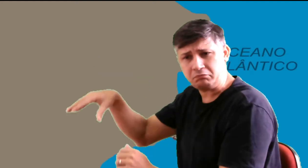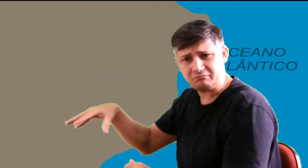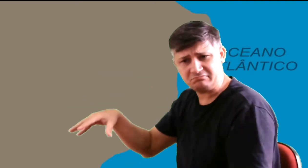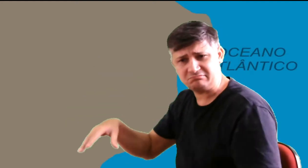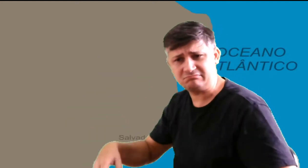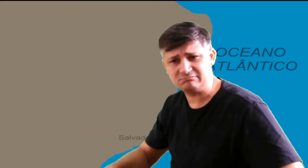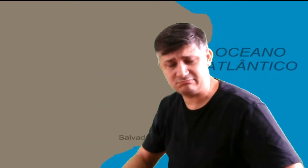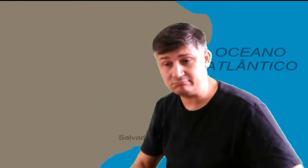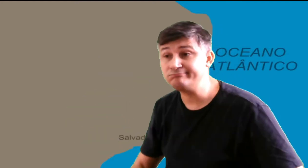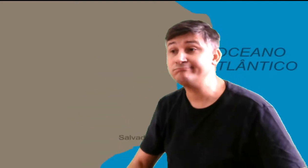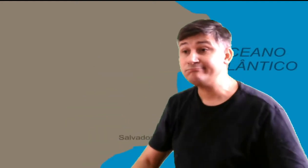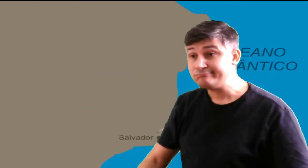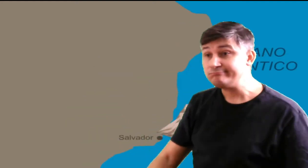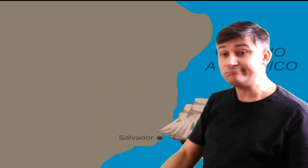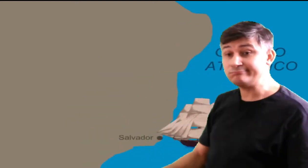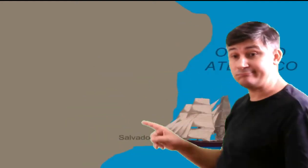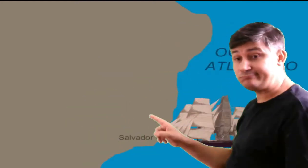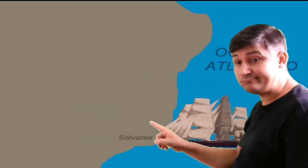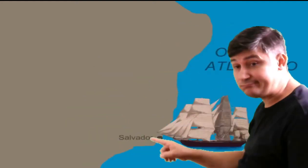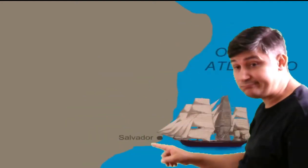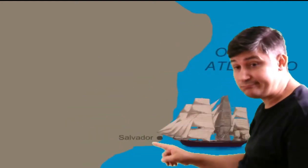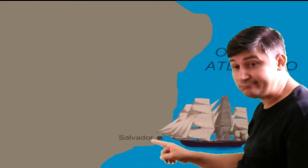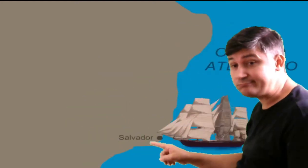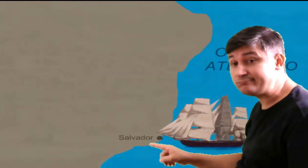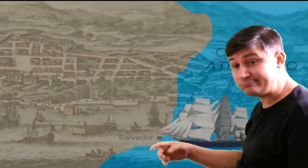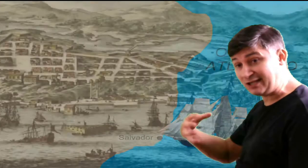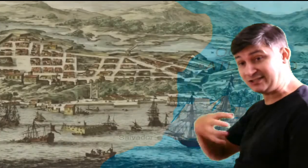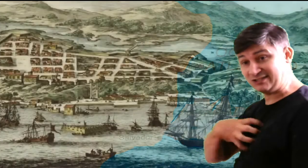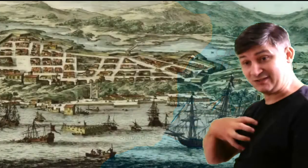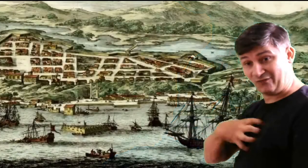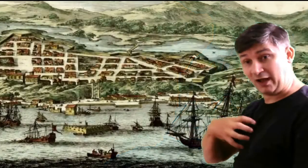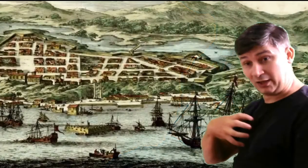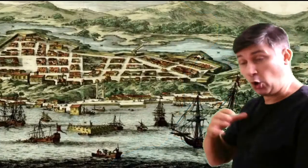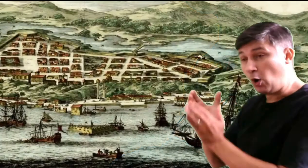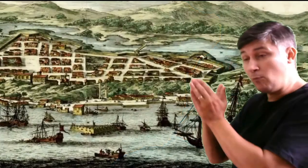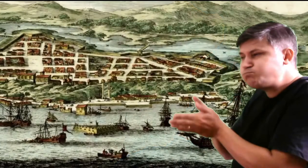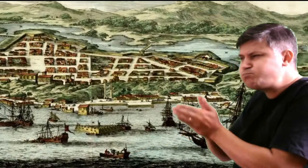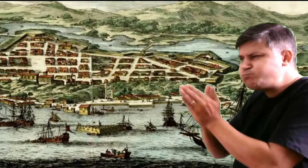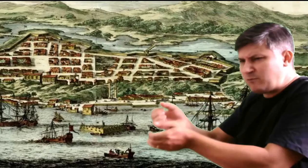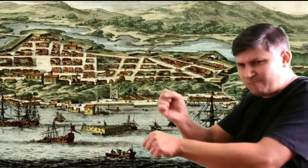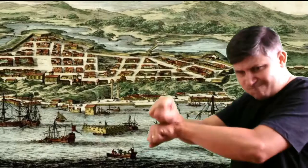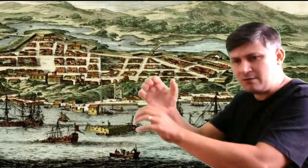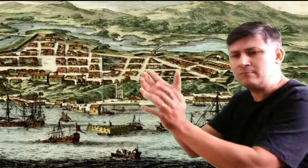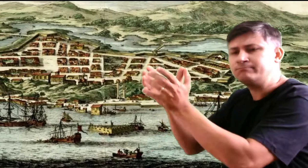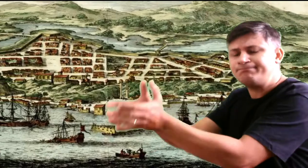O Porto de Salvador era um dos principais lugares de desembarque de africanos no Brasil.